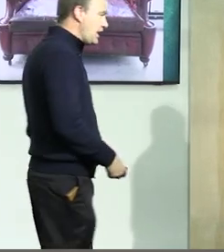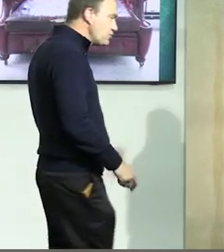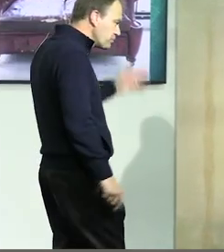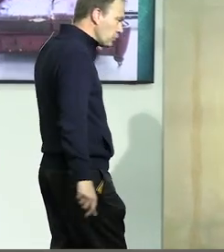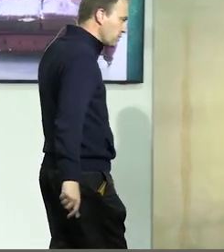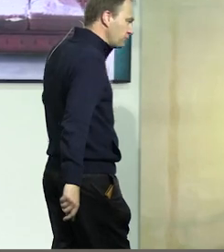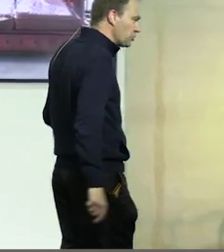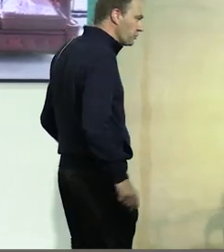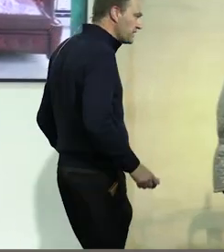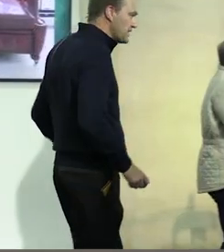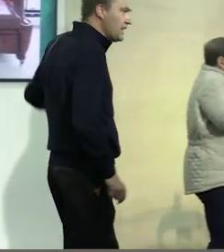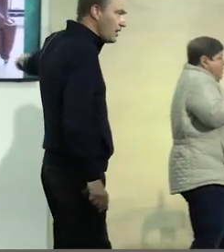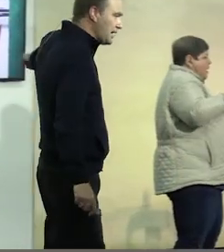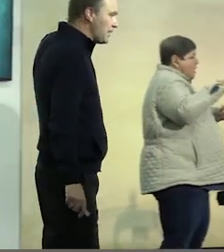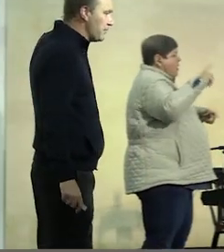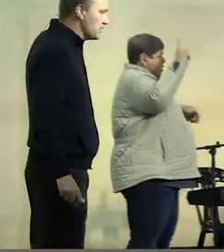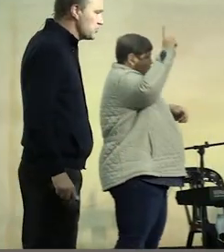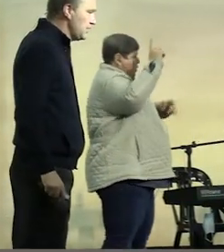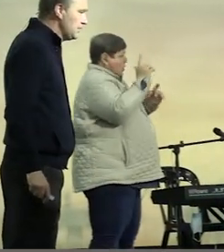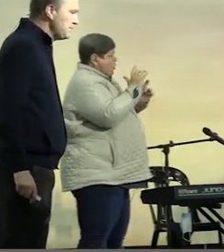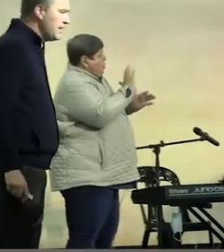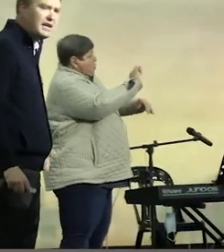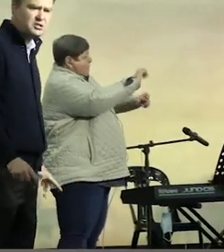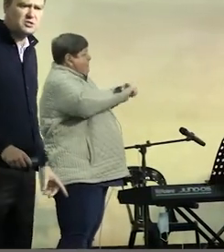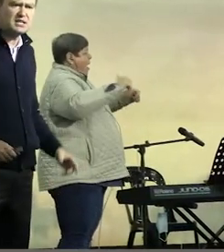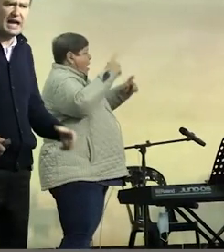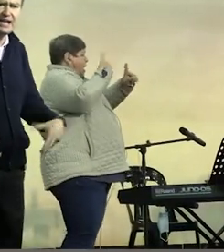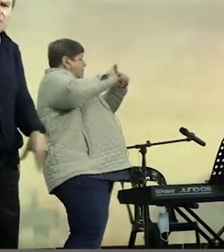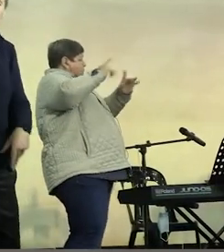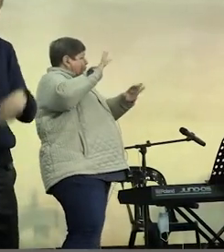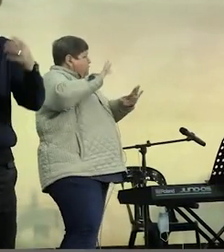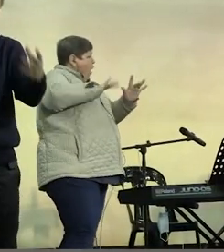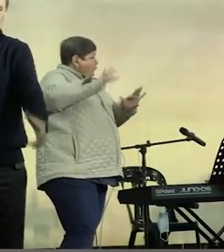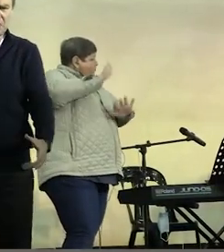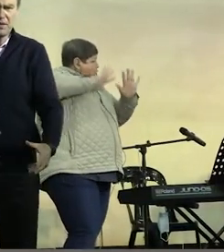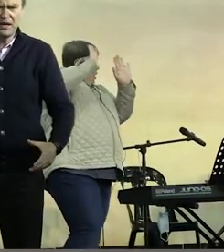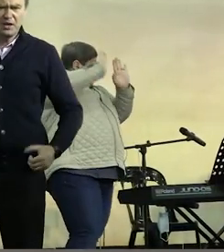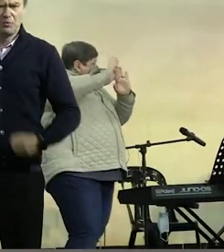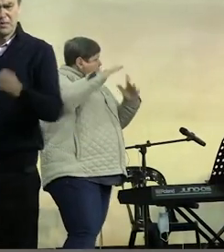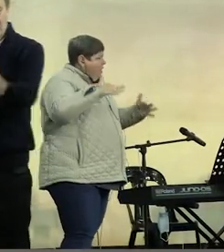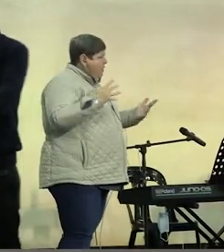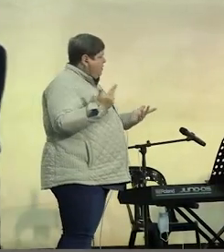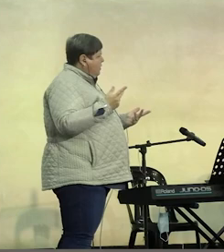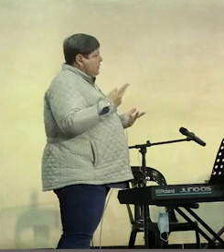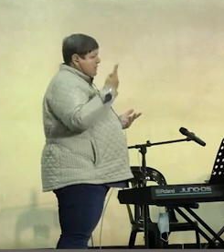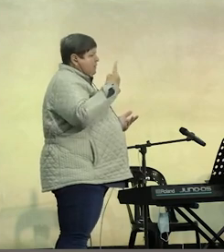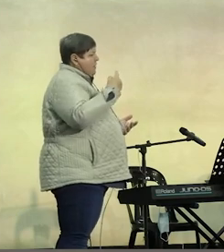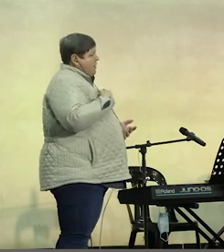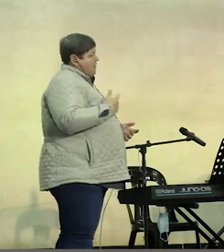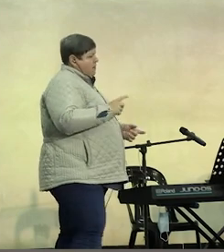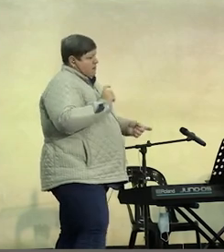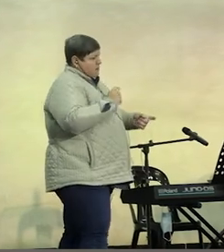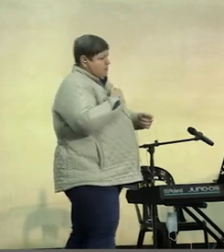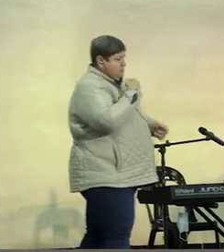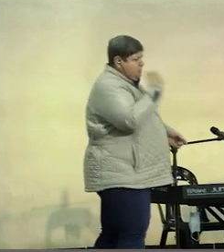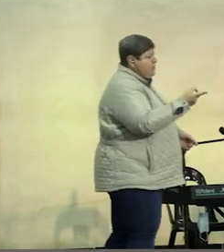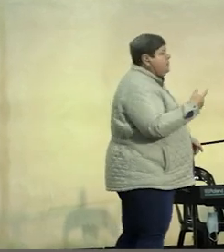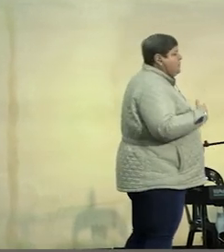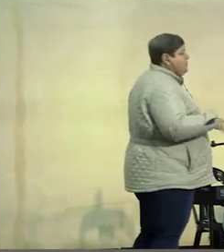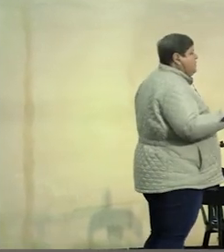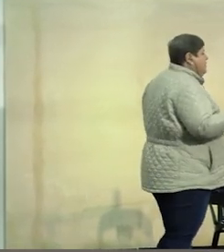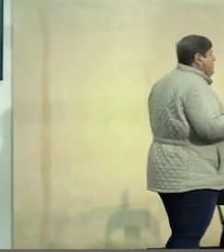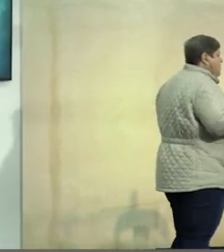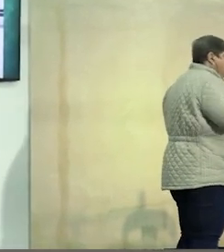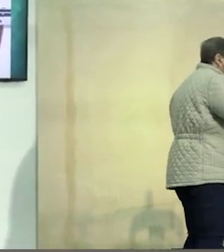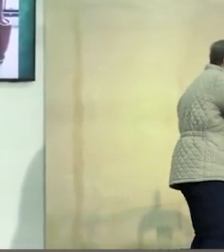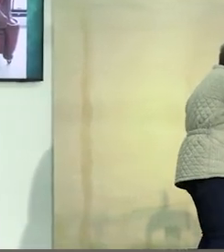sit en jou moddervoete op dit sit nie. Al lyk my bank so. Net so sal ek nie oor iemand loop en hom mislik behandel, hom sleg behandel nie, want ek weet, maak